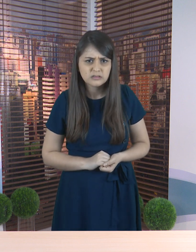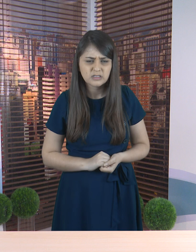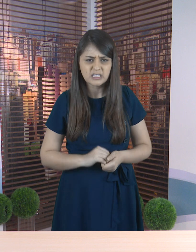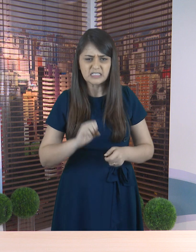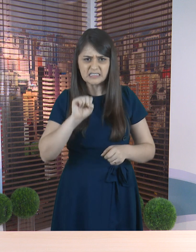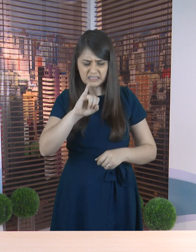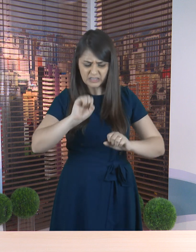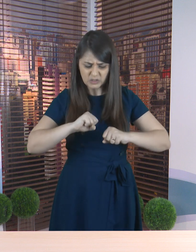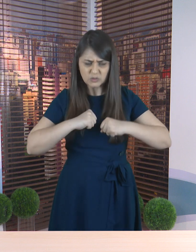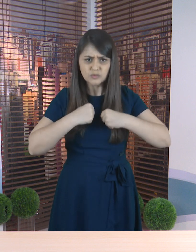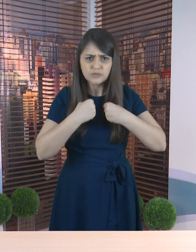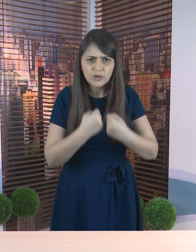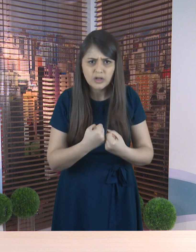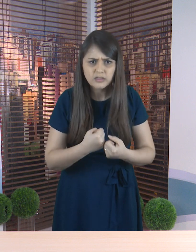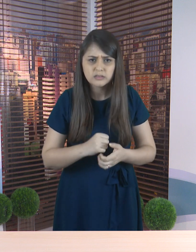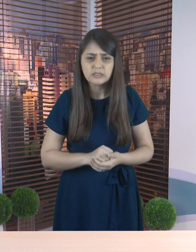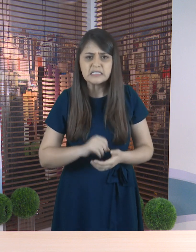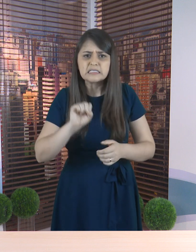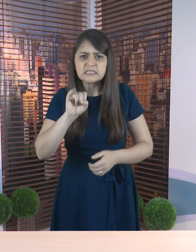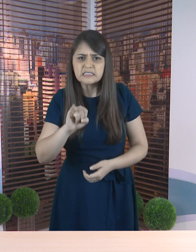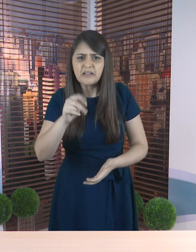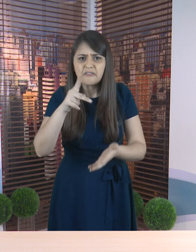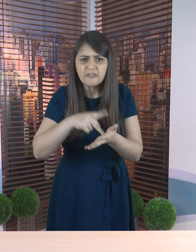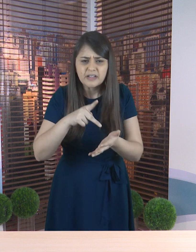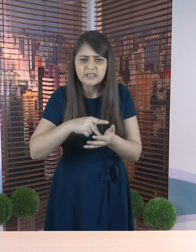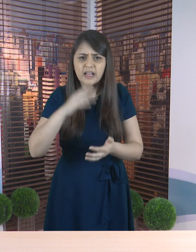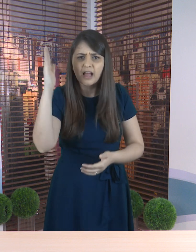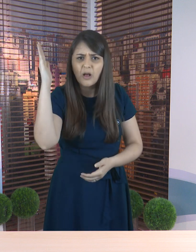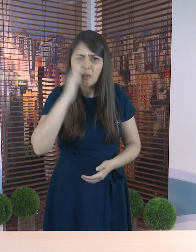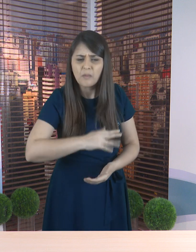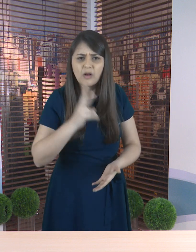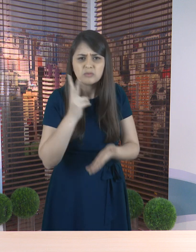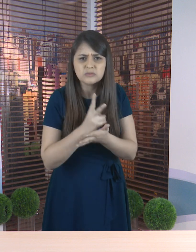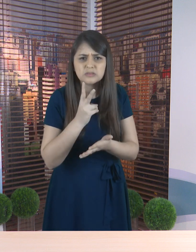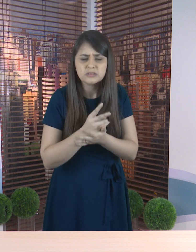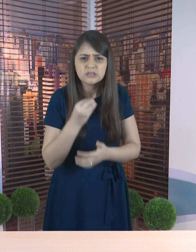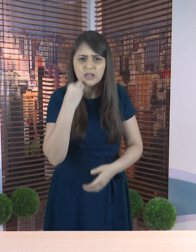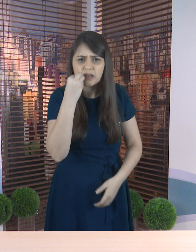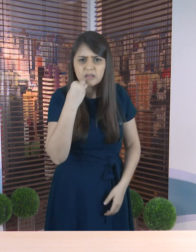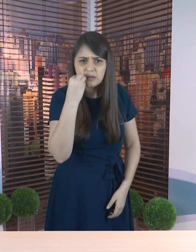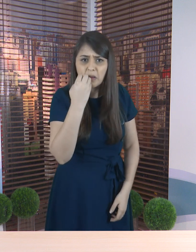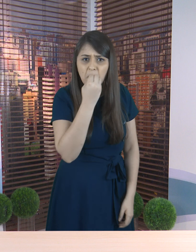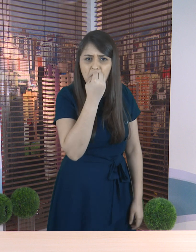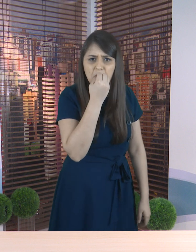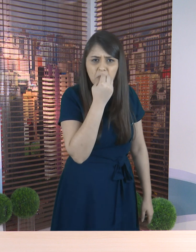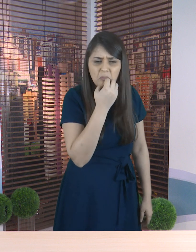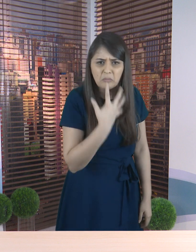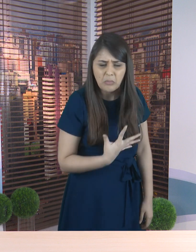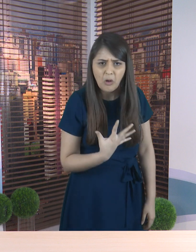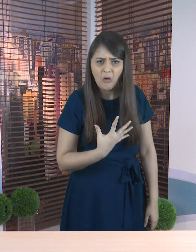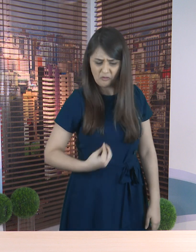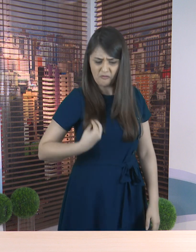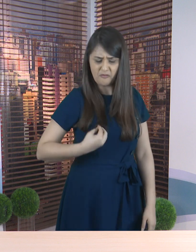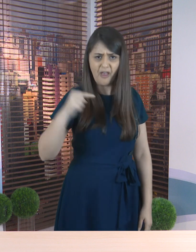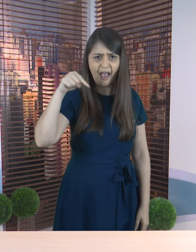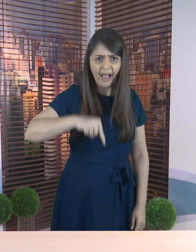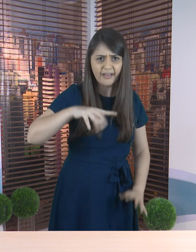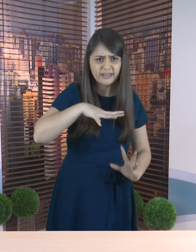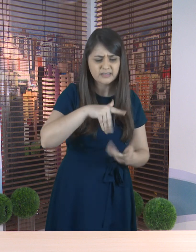juízo severo aqui na terra, então por que a realidade nua e crua, diante de nossos olhos, mostra que os